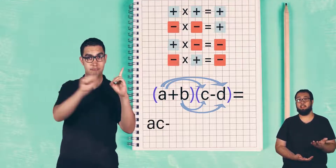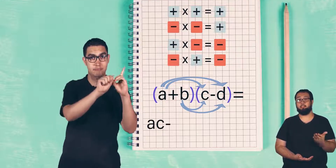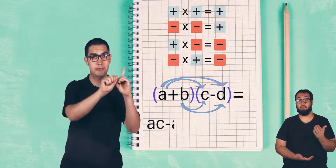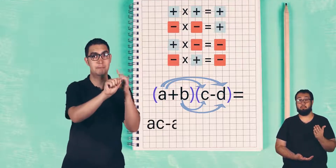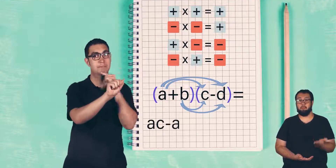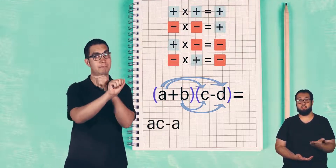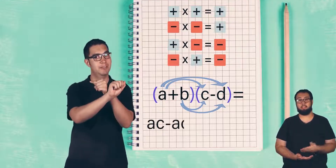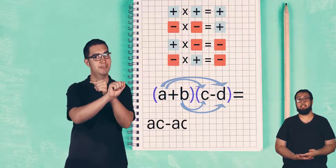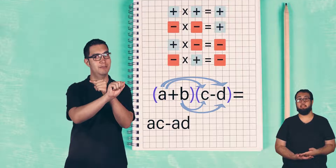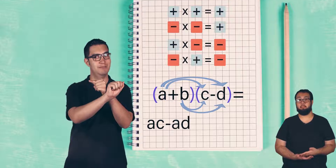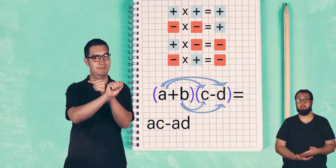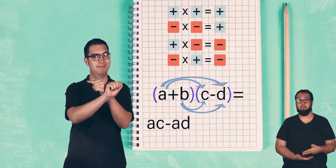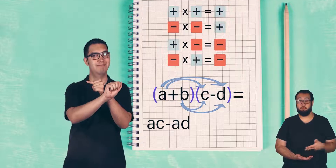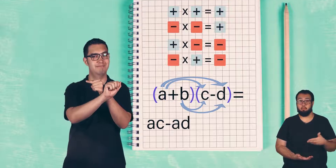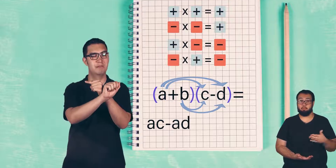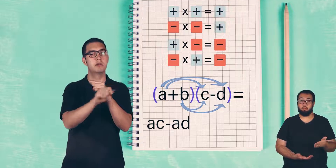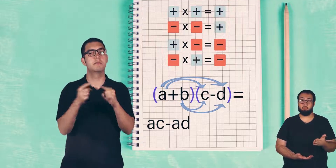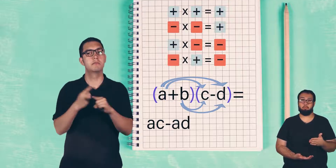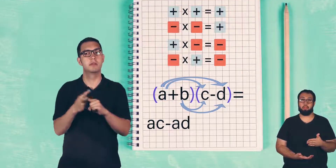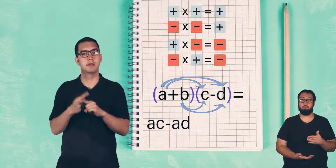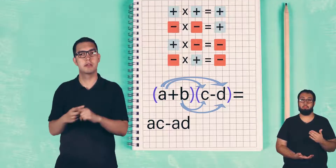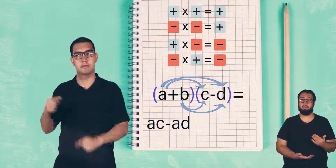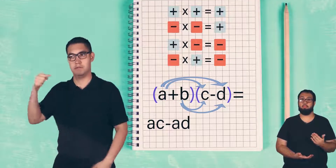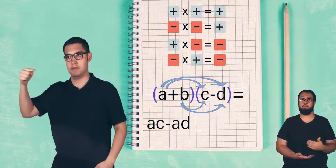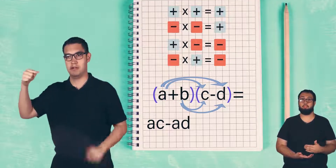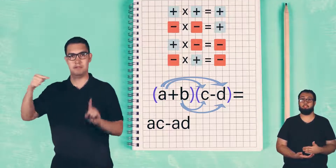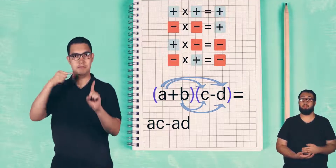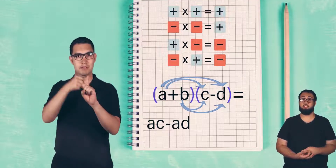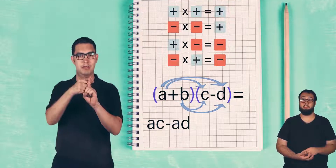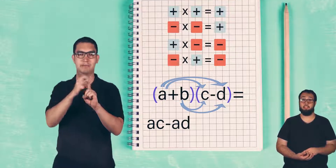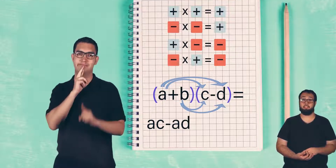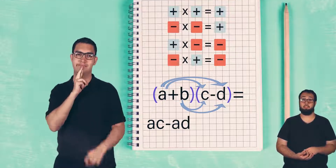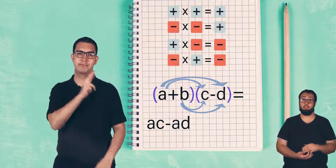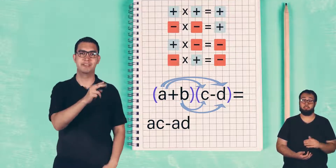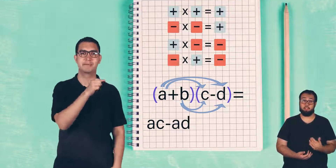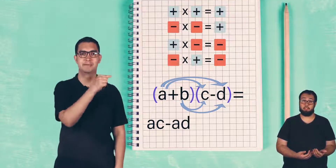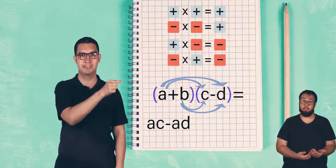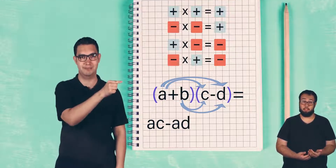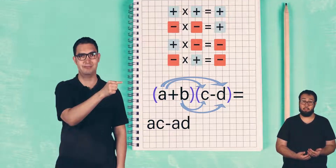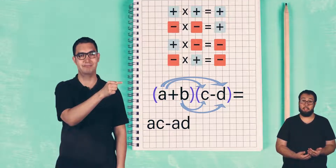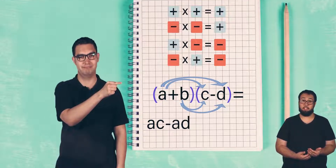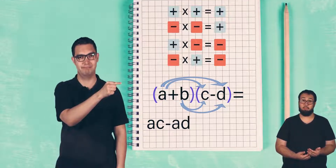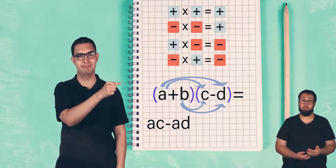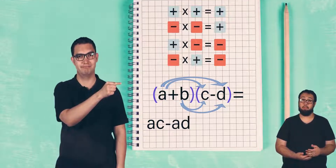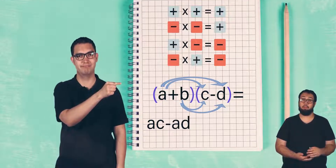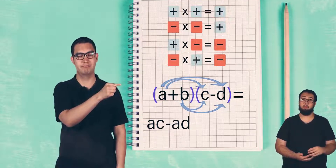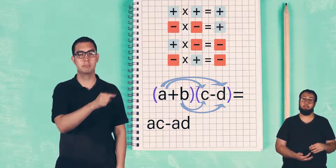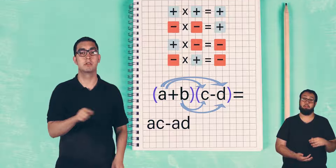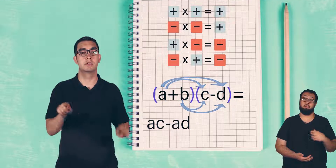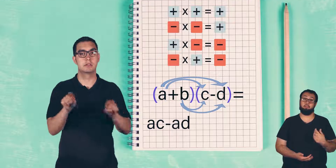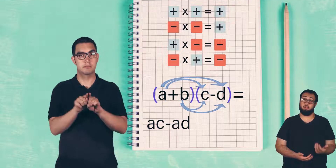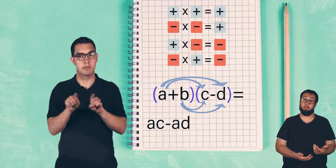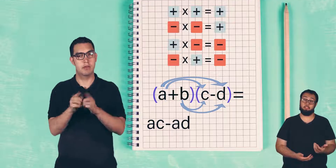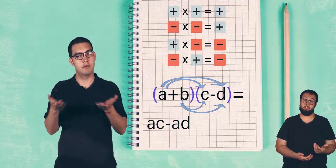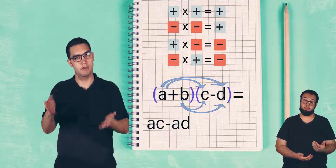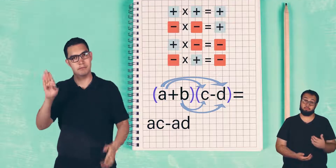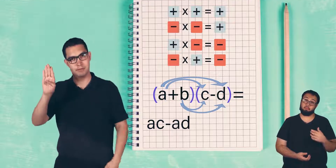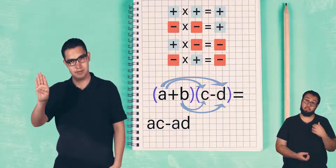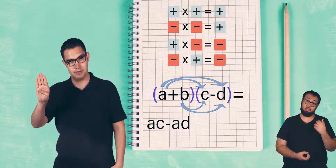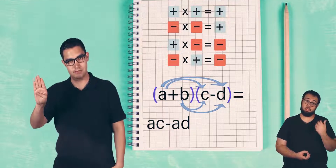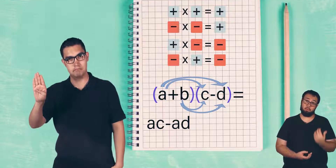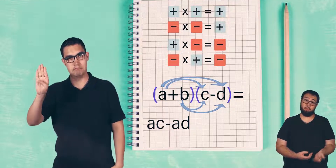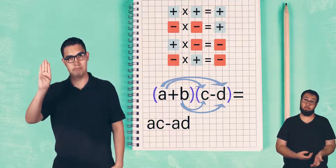D resulta em menos AD. Quando multiplicamos dois números com sinais diferentes, o resultado será um valor negativo.